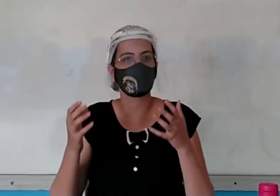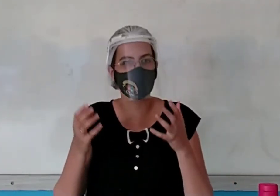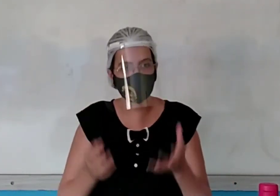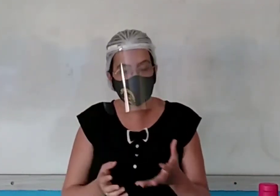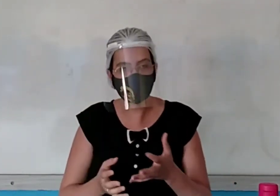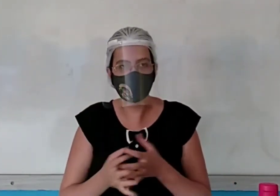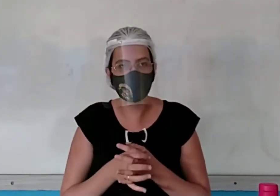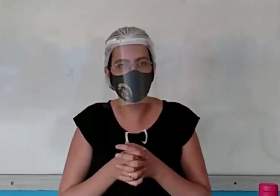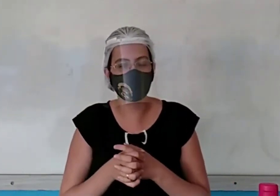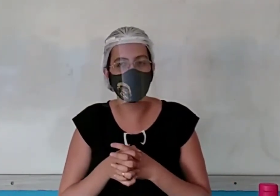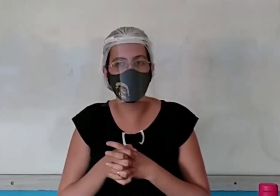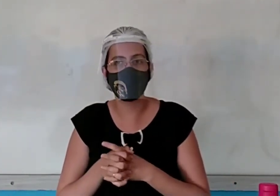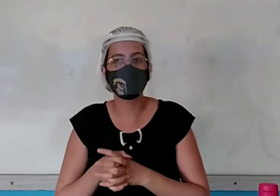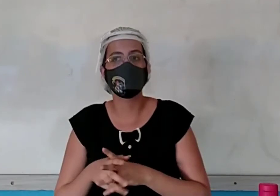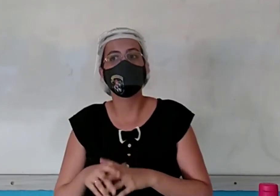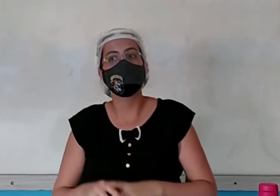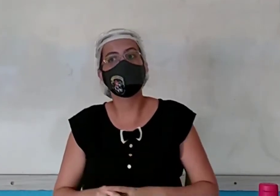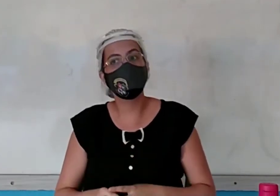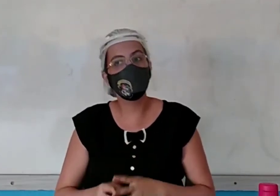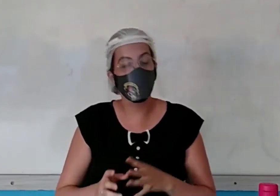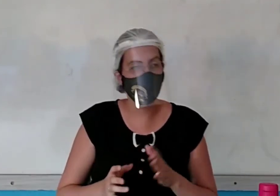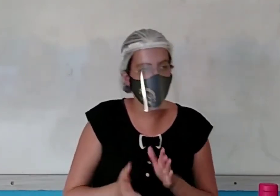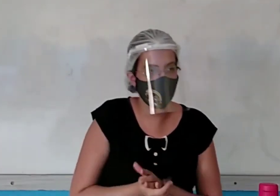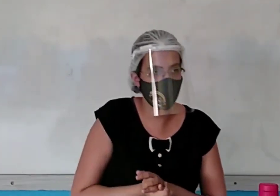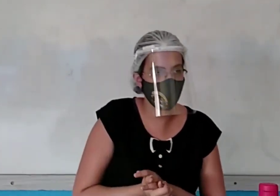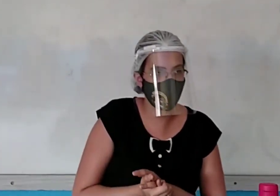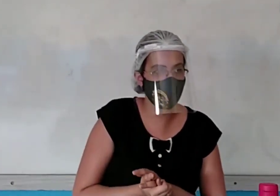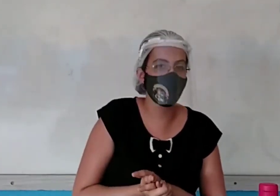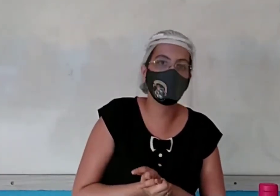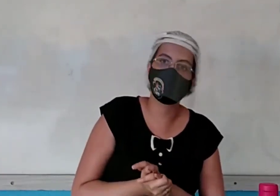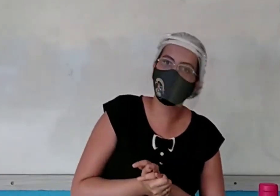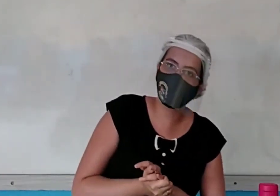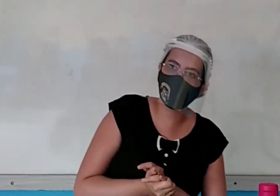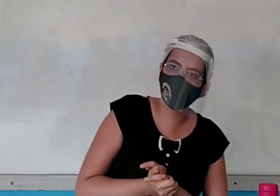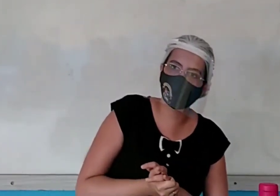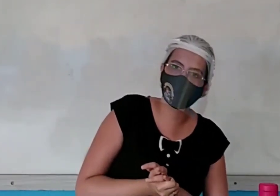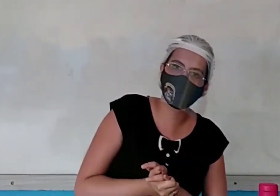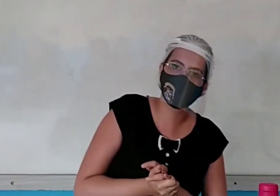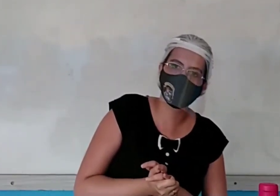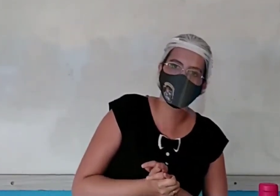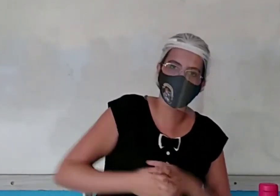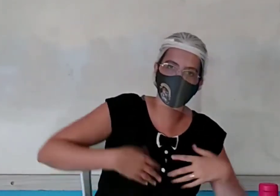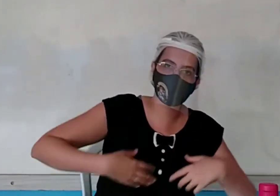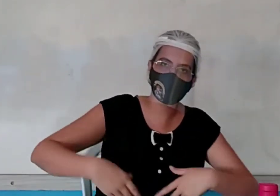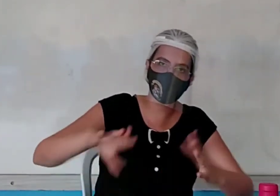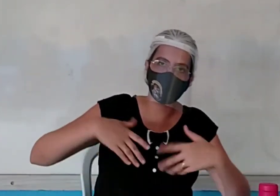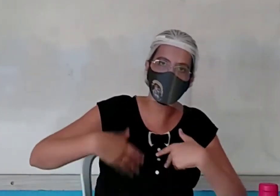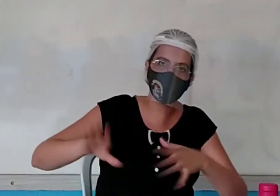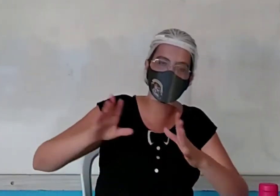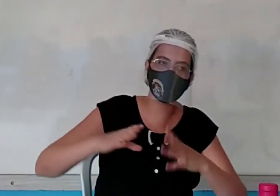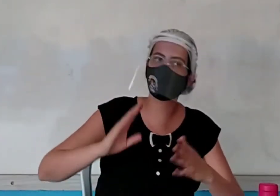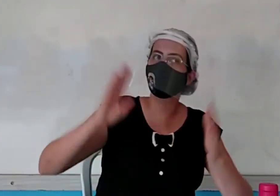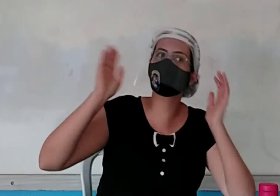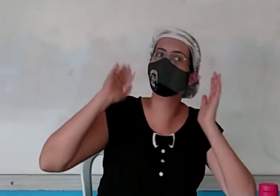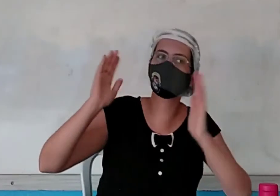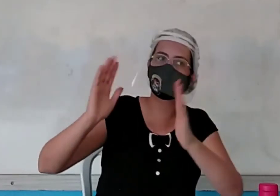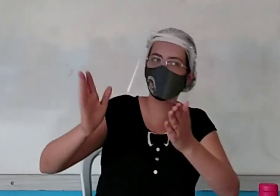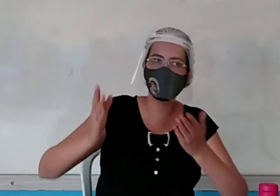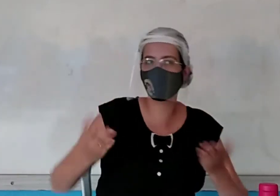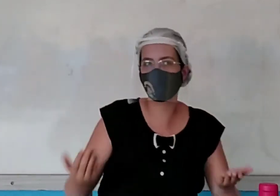arrumação, como vi minha bola, coloquei a cabeça, olhei para frente. Mas ônibus está indo para frente. Então, de frente não ia vir